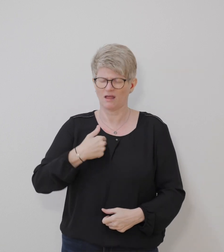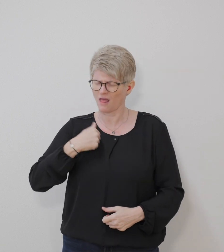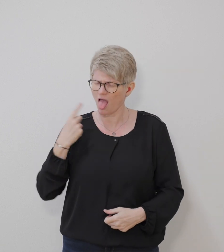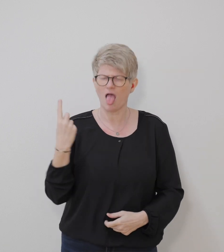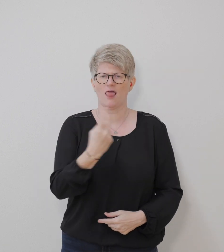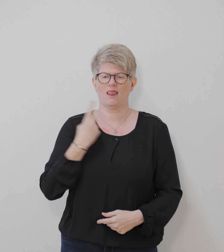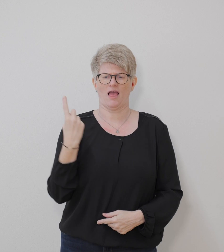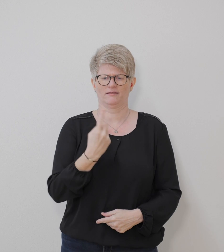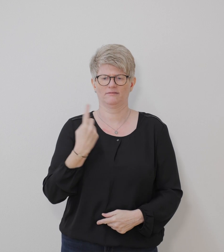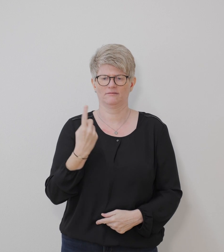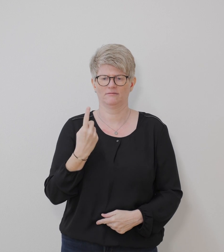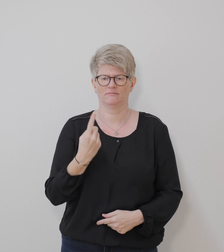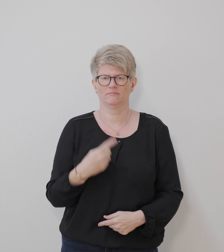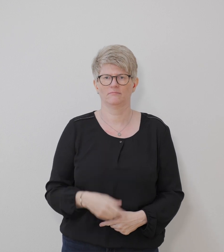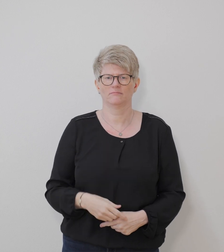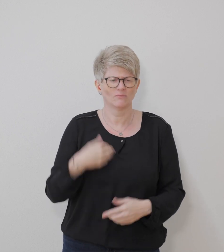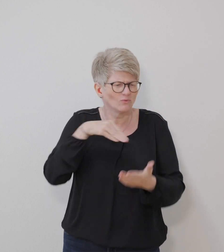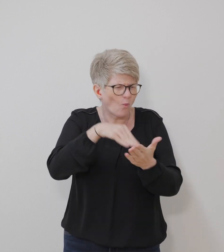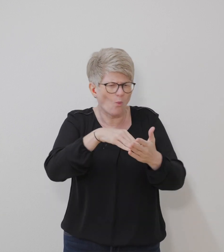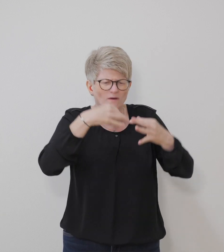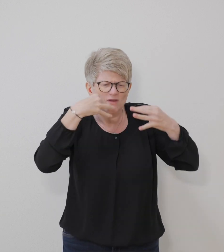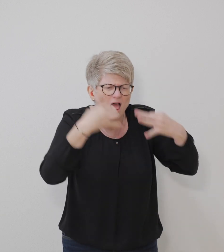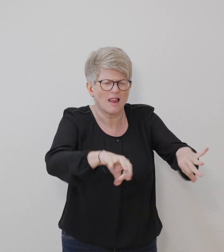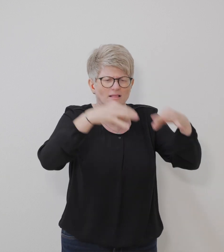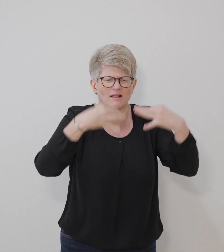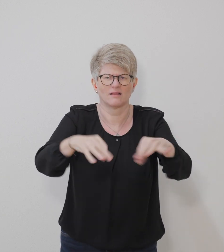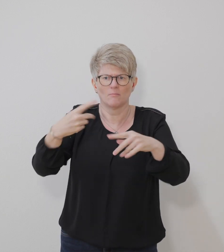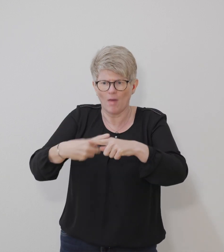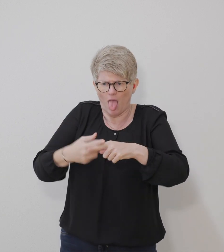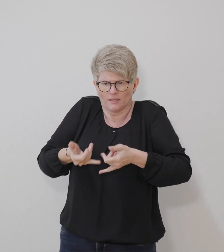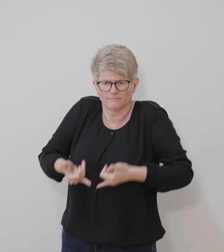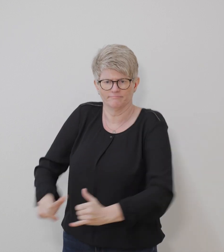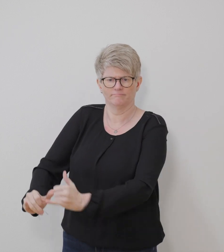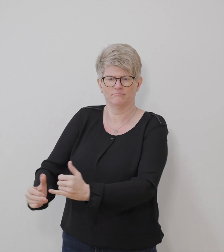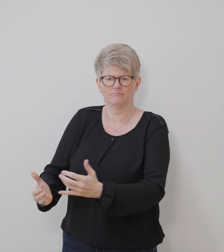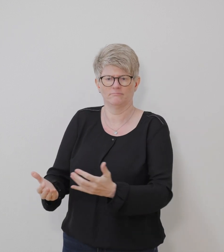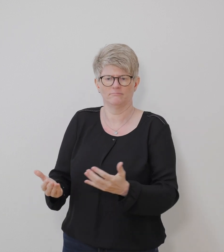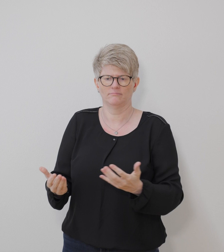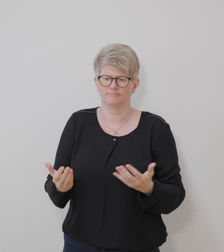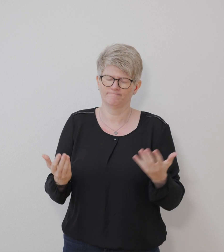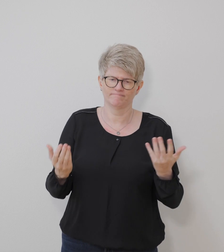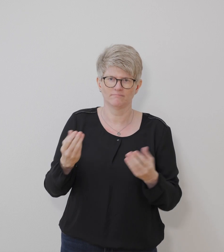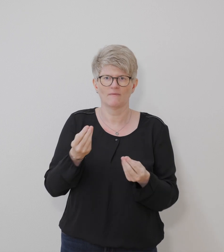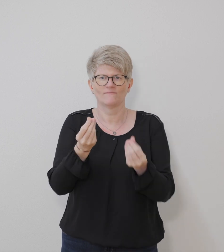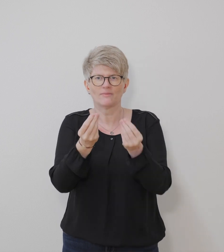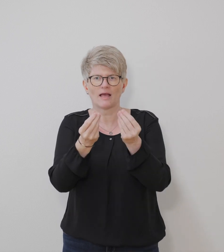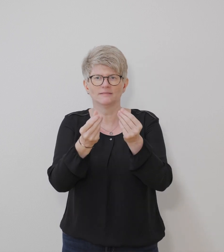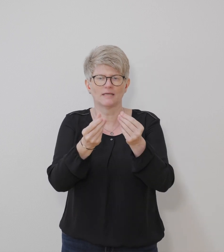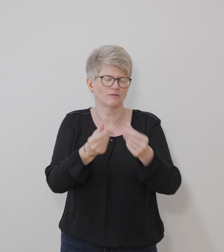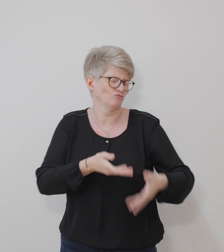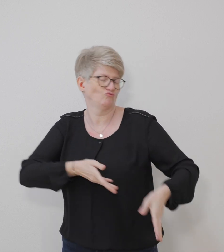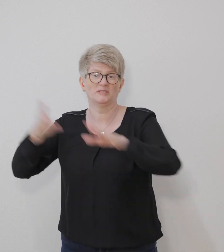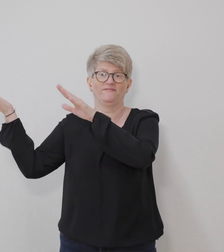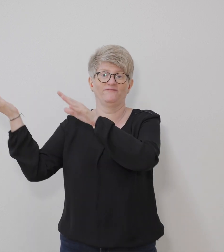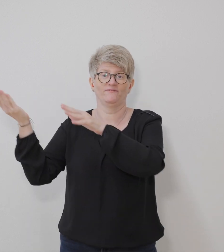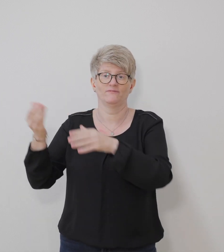anstehen. Zwangsläufig rutscht sie in die finanzielle Schieflage. Schulden entstehen. Sie nimmt alle